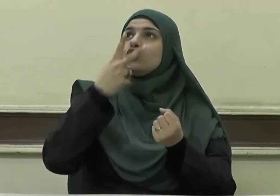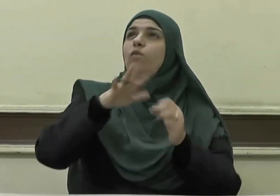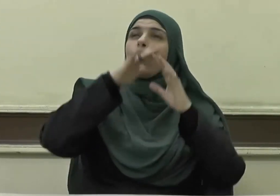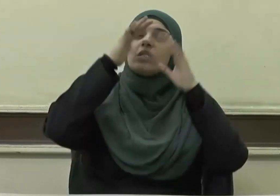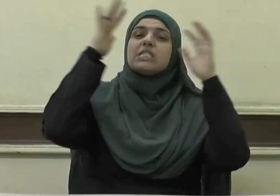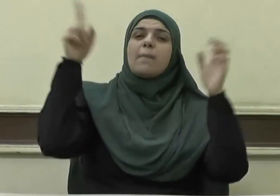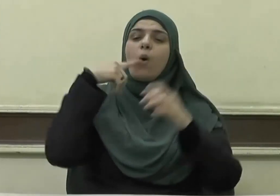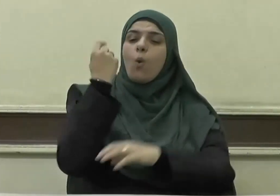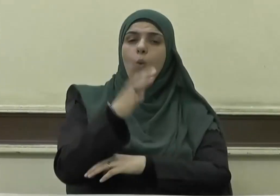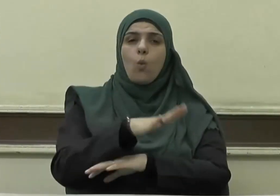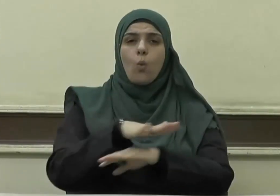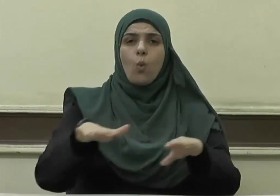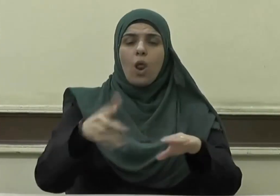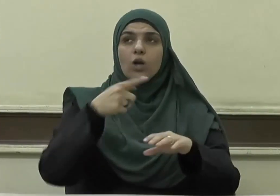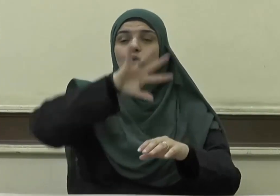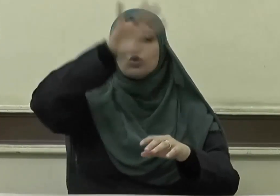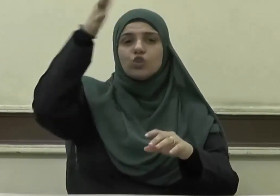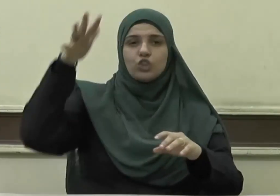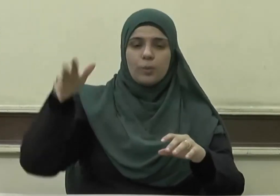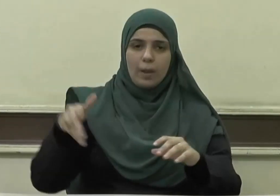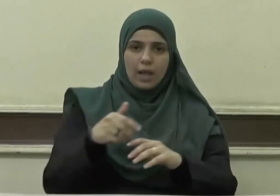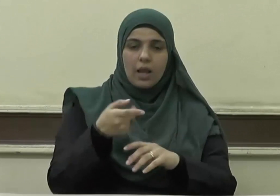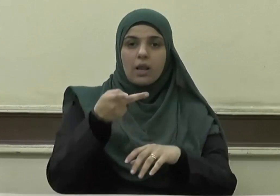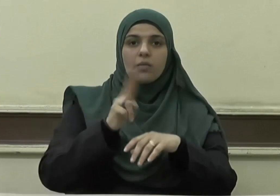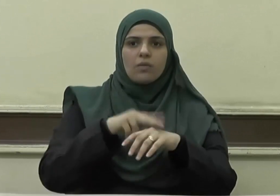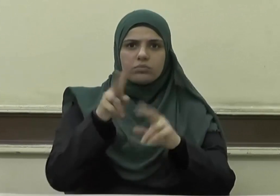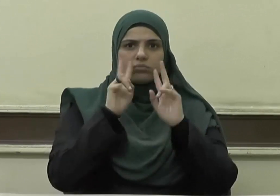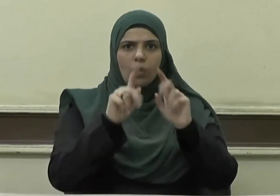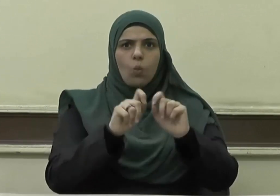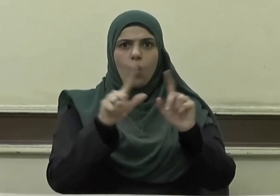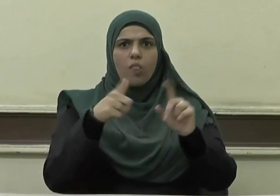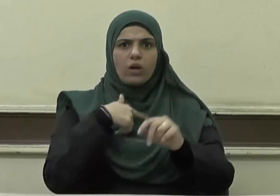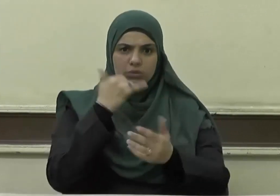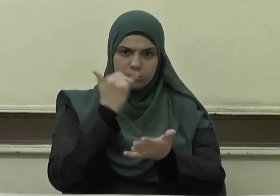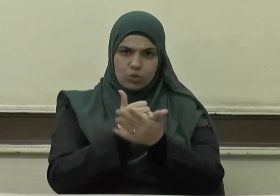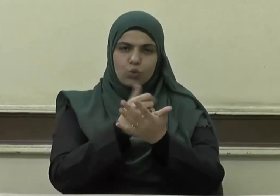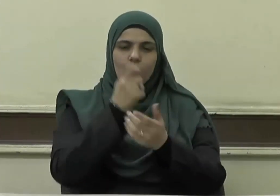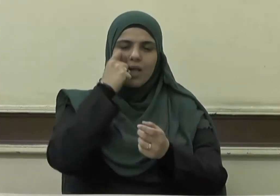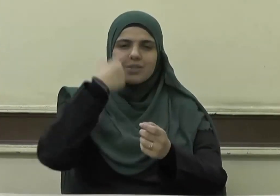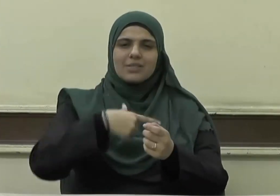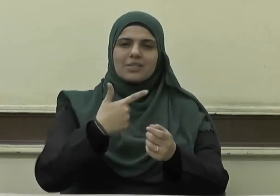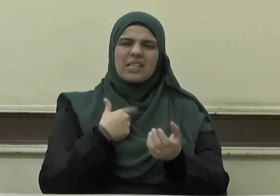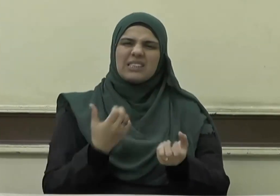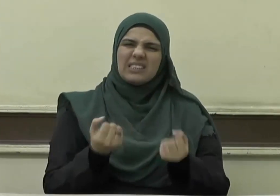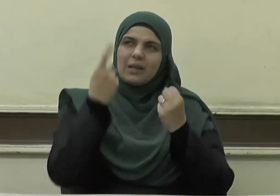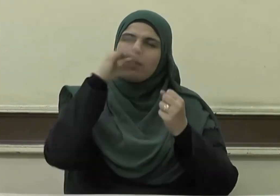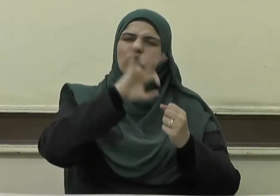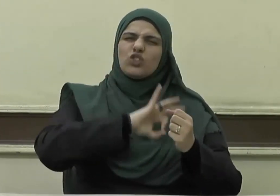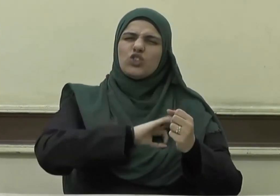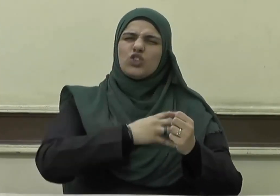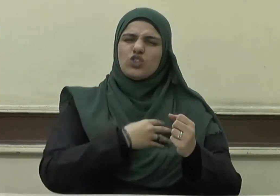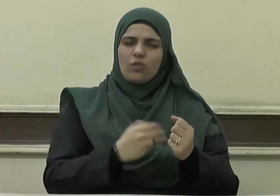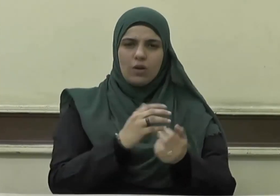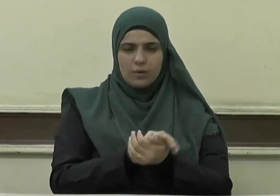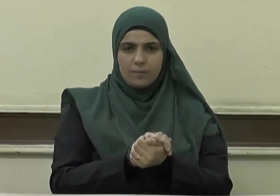وَالْأَرْضِ وَالْجِبَالِ فَابَيْنَا يَحْمِلْنَهَا وَأَشْفَقْنَ مِنْهَا إنها